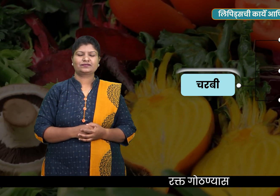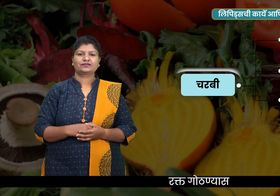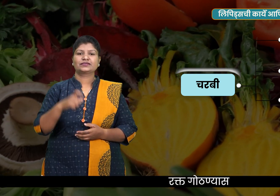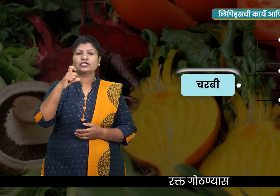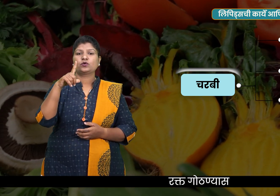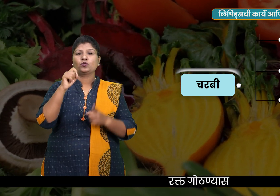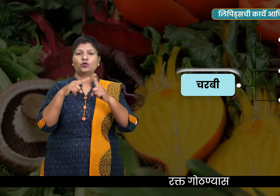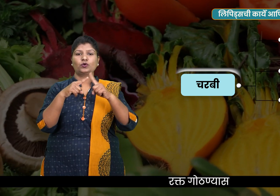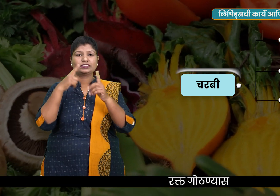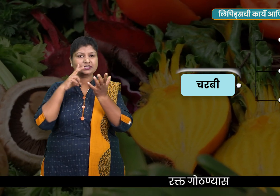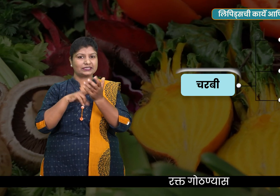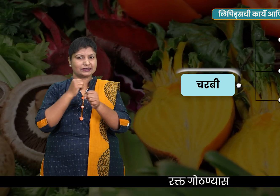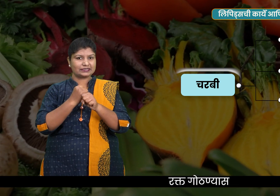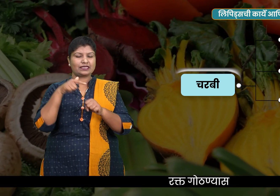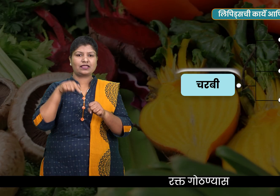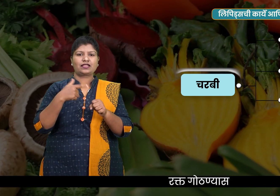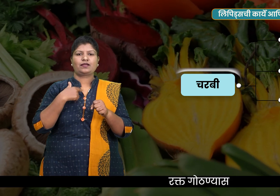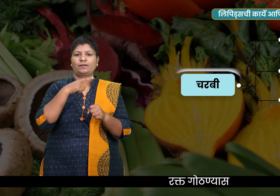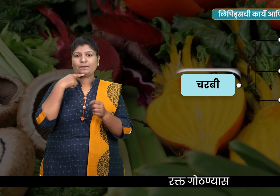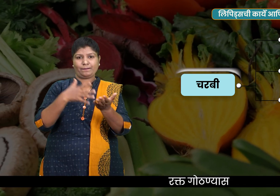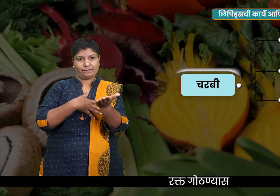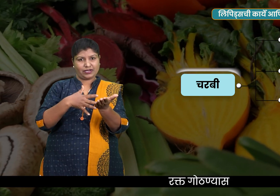रक्त गोठण्यास